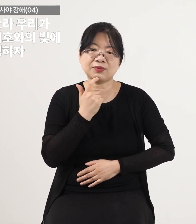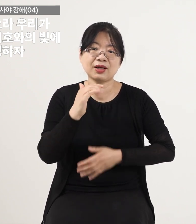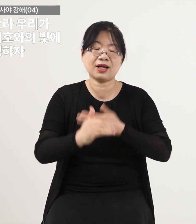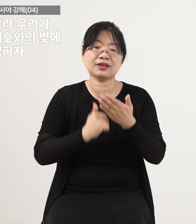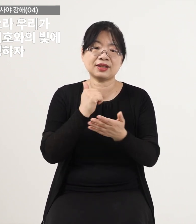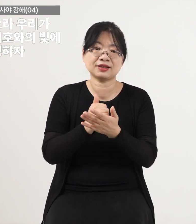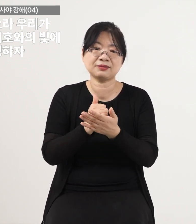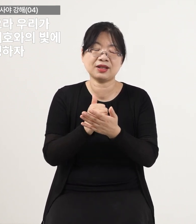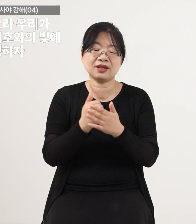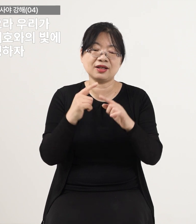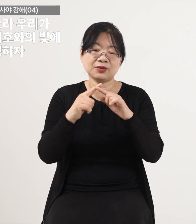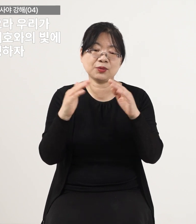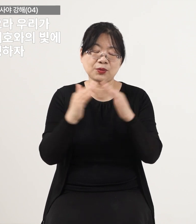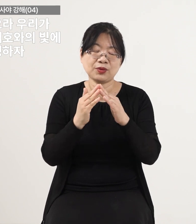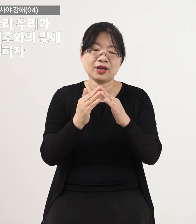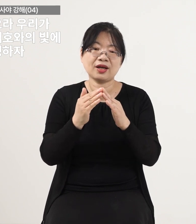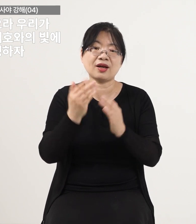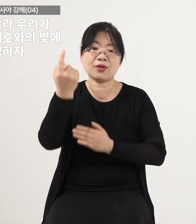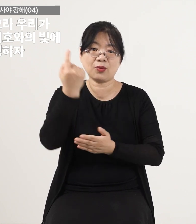하나님의 전에 이르자.